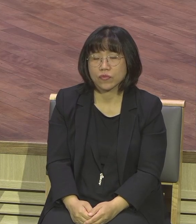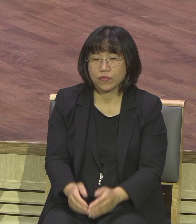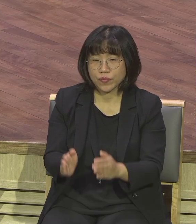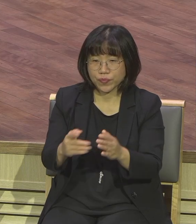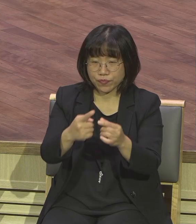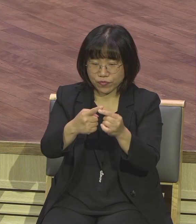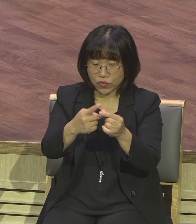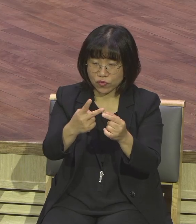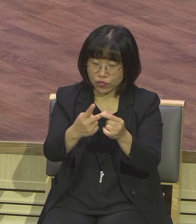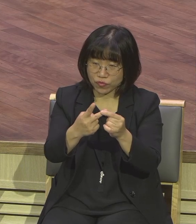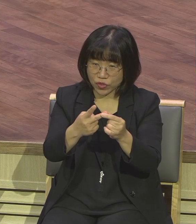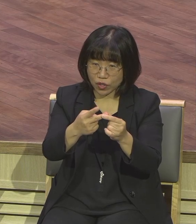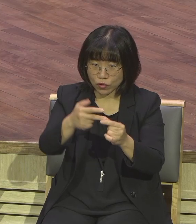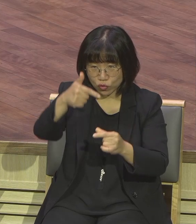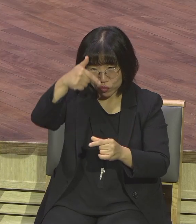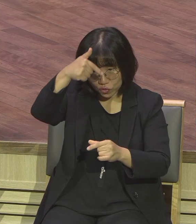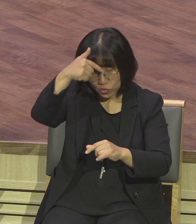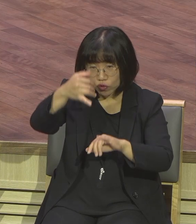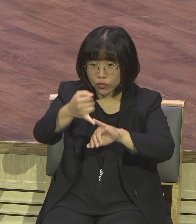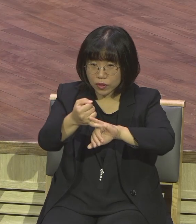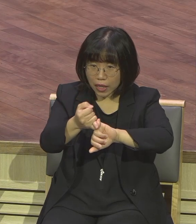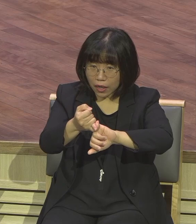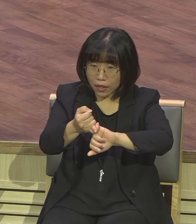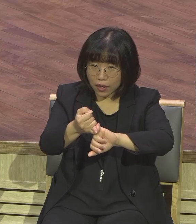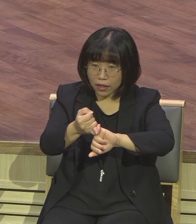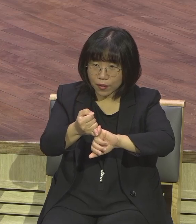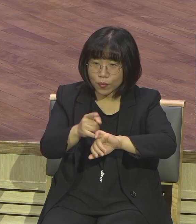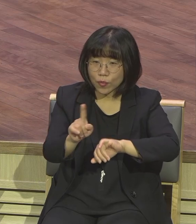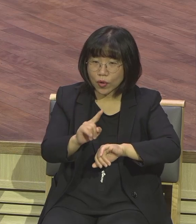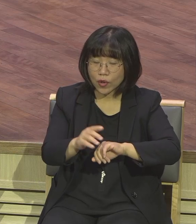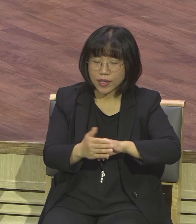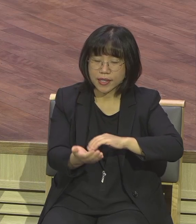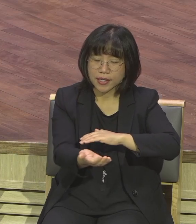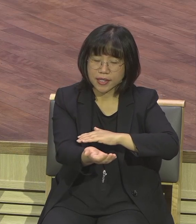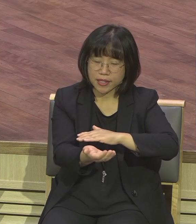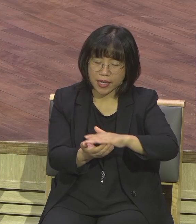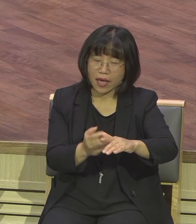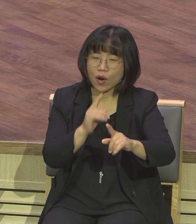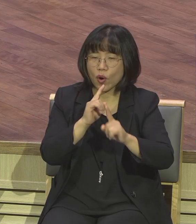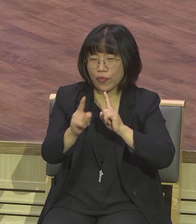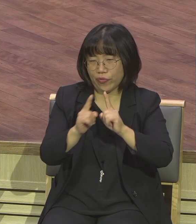뭐요? 구약은 예언이고